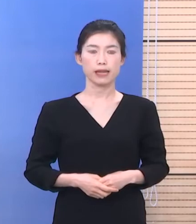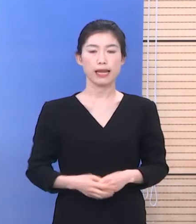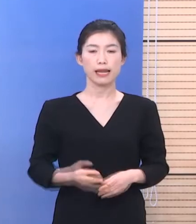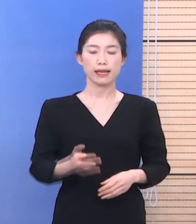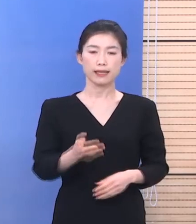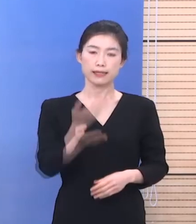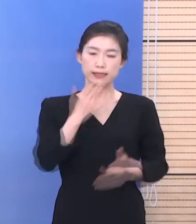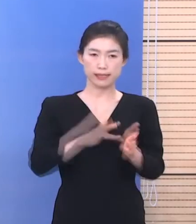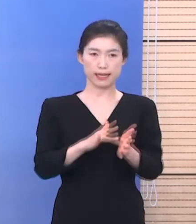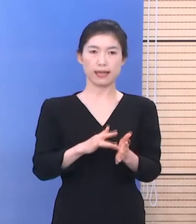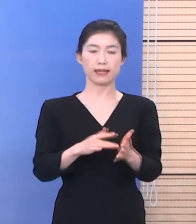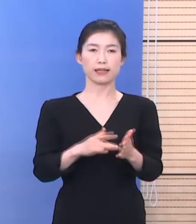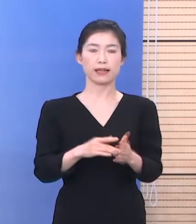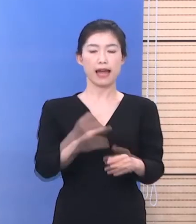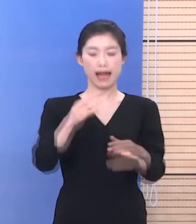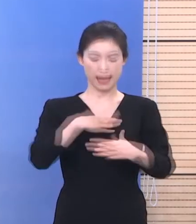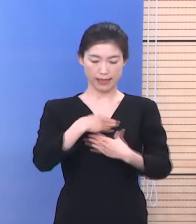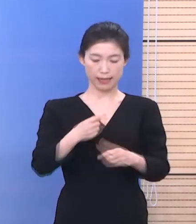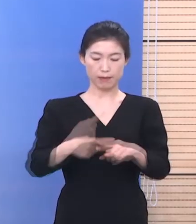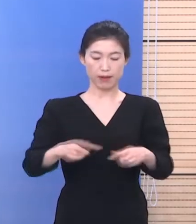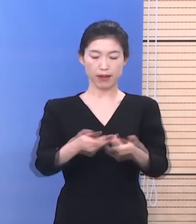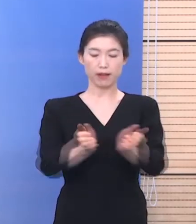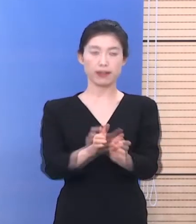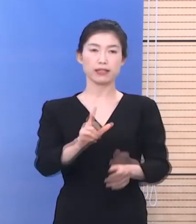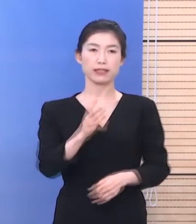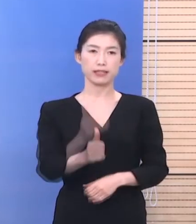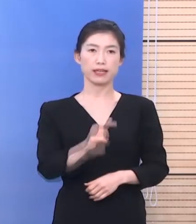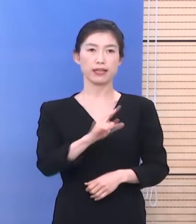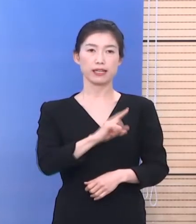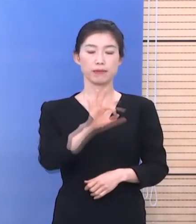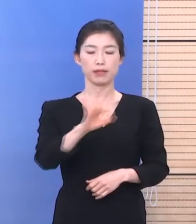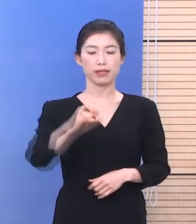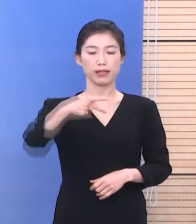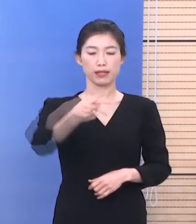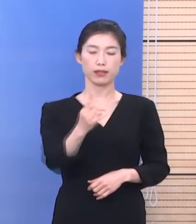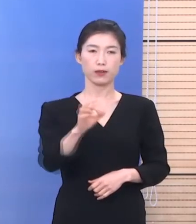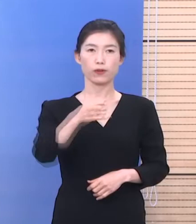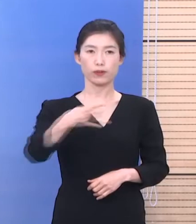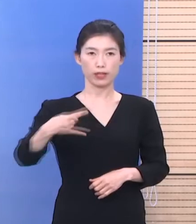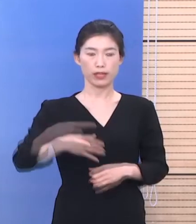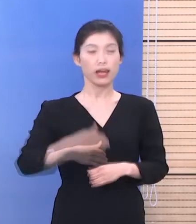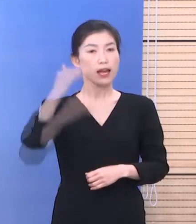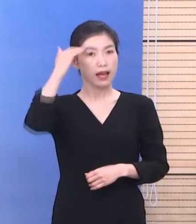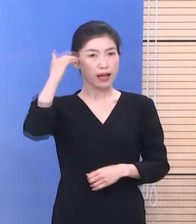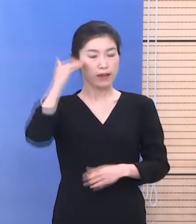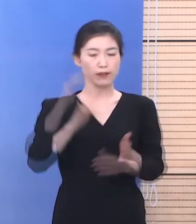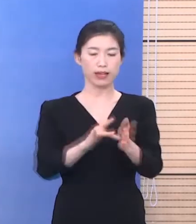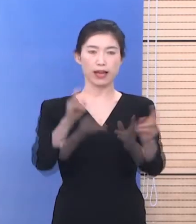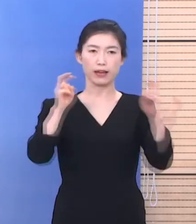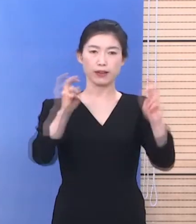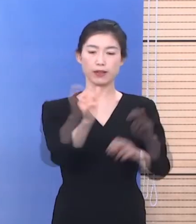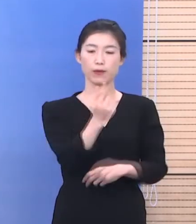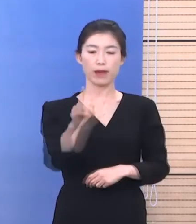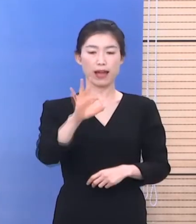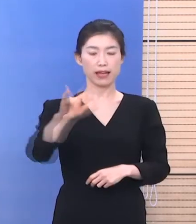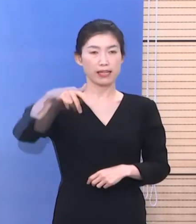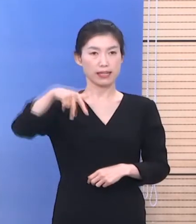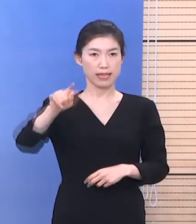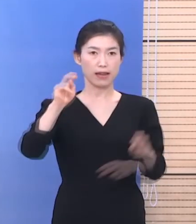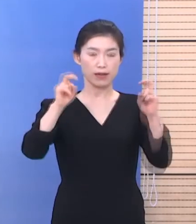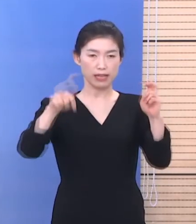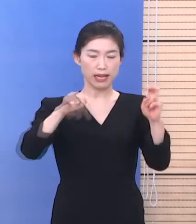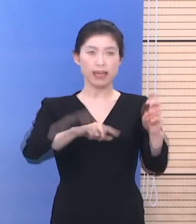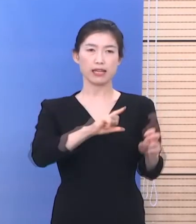식품의 약품안전평가원장 이동희입니다. 한국 화이자제약의 코로나19 백신인